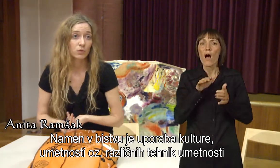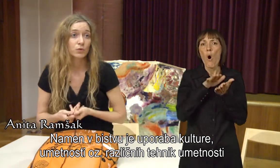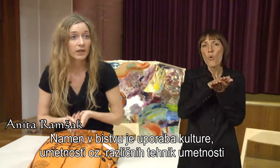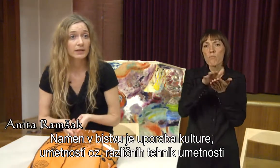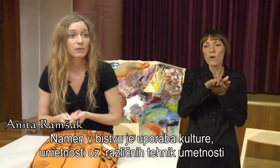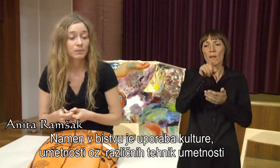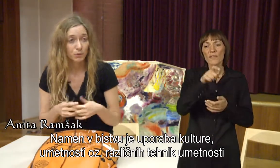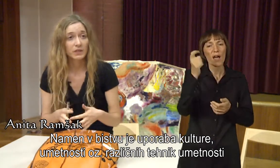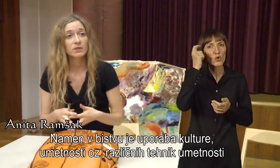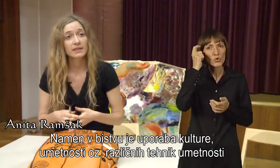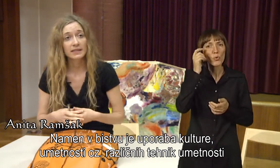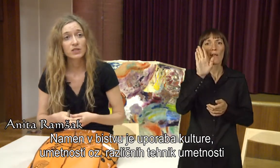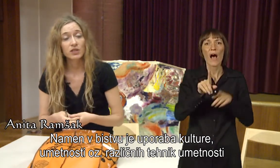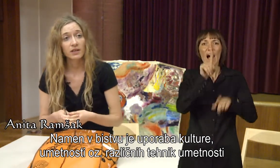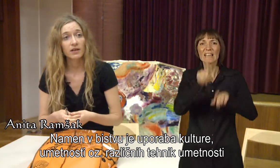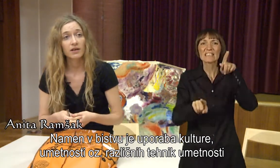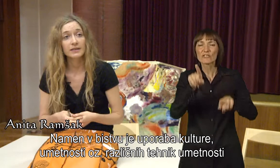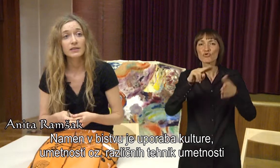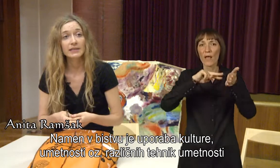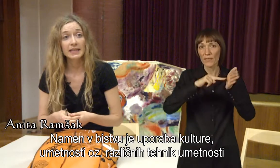kulture, umetnosti na različnih tehnik